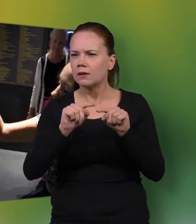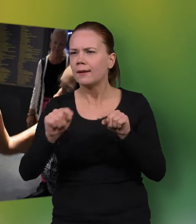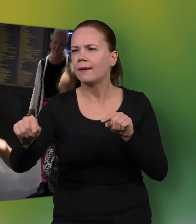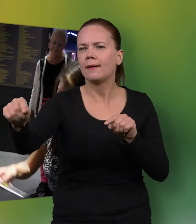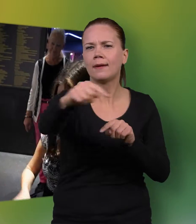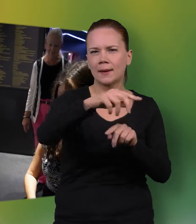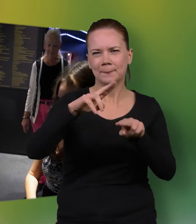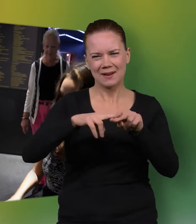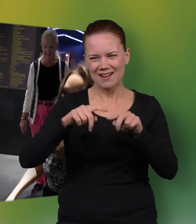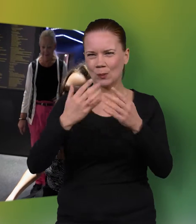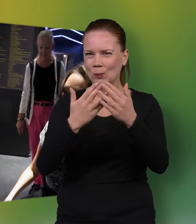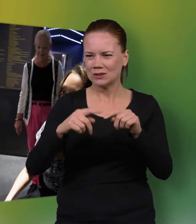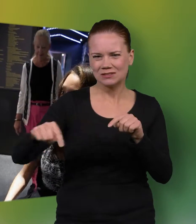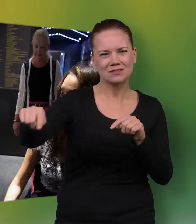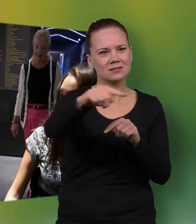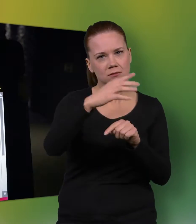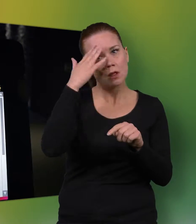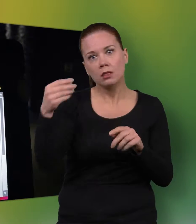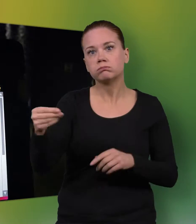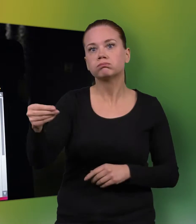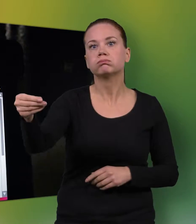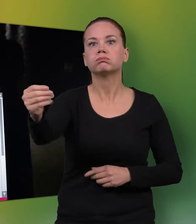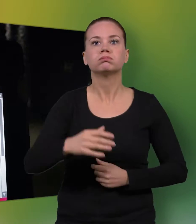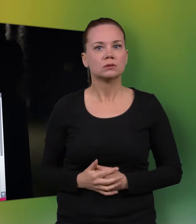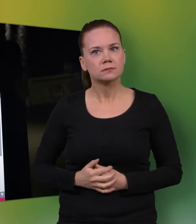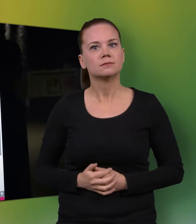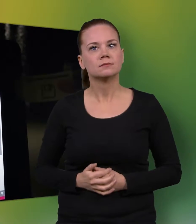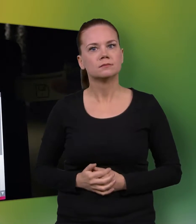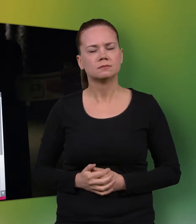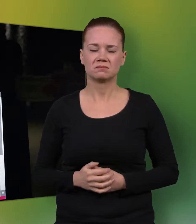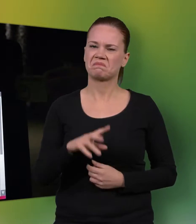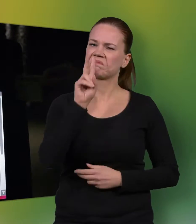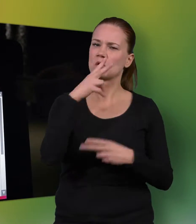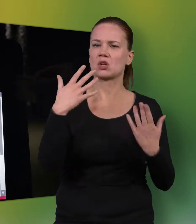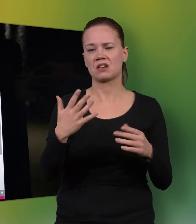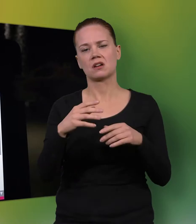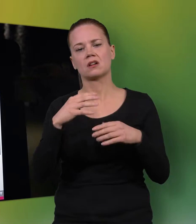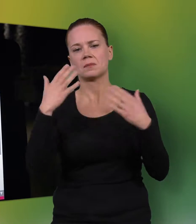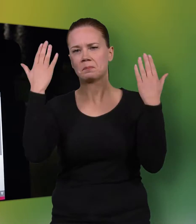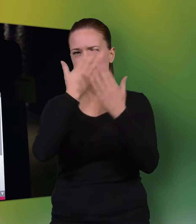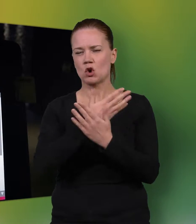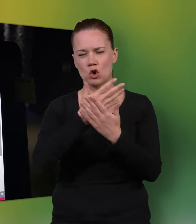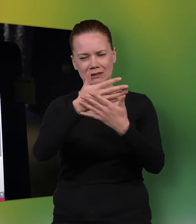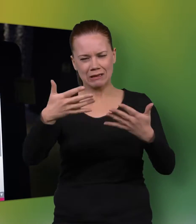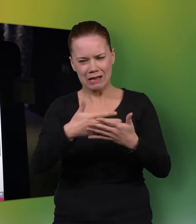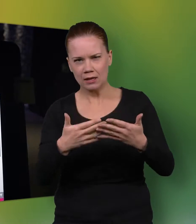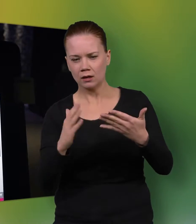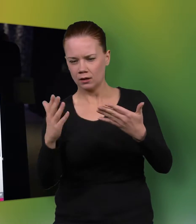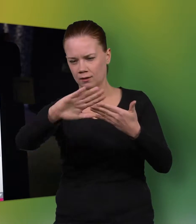Megamind. Standard på läsplattorna är mörk text på ljus bakgrund. Vill du ha informationen i något annat